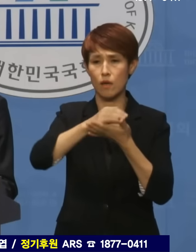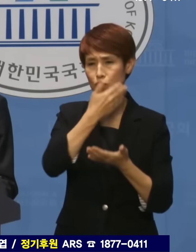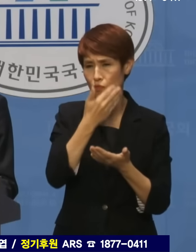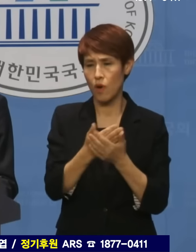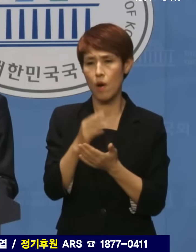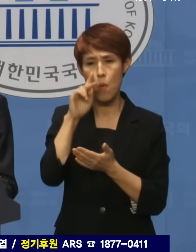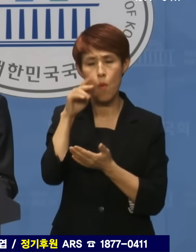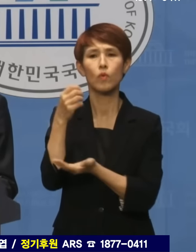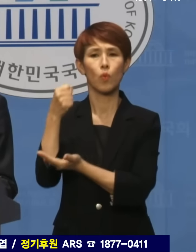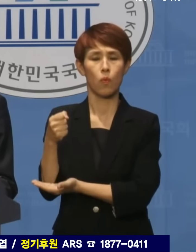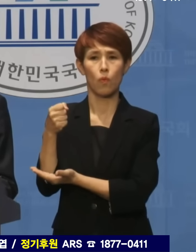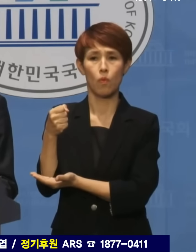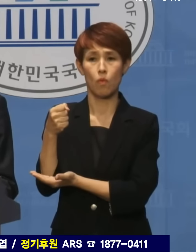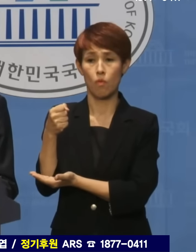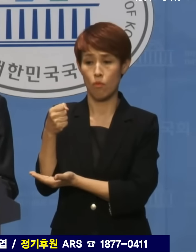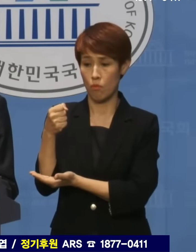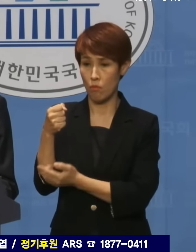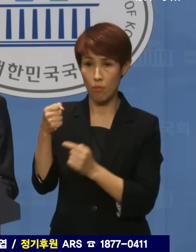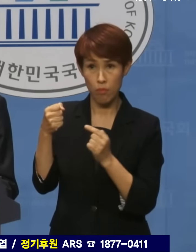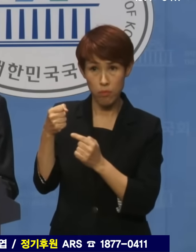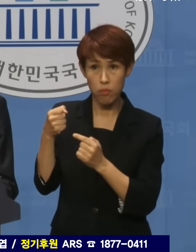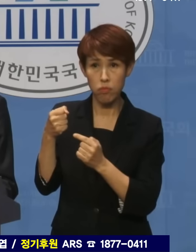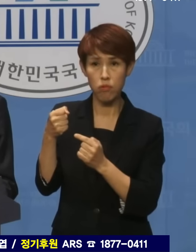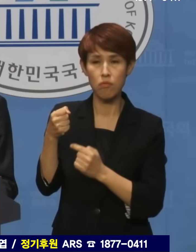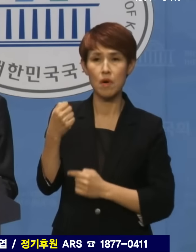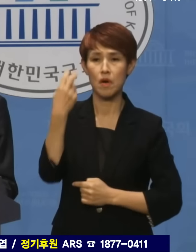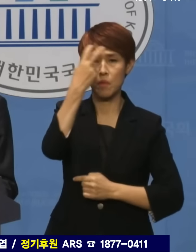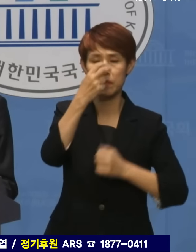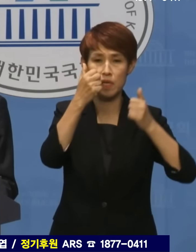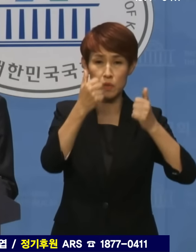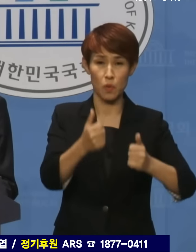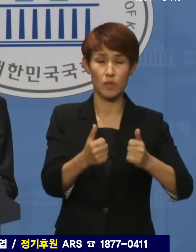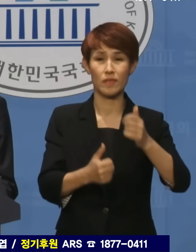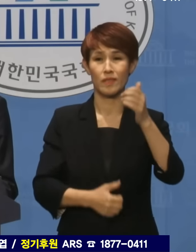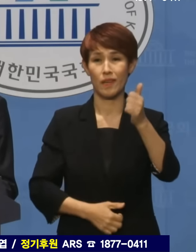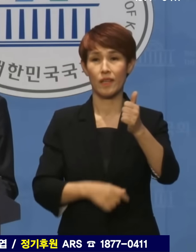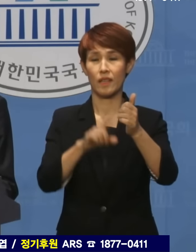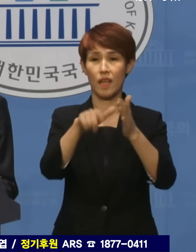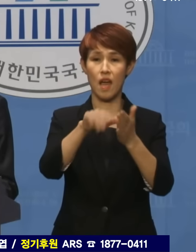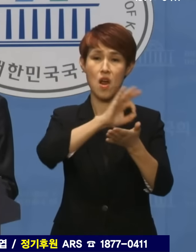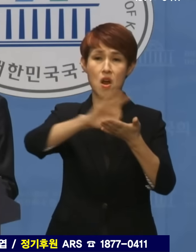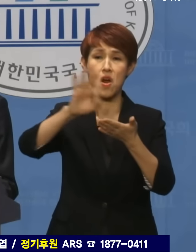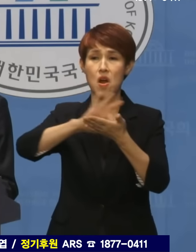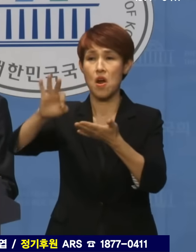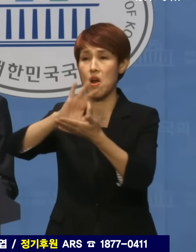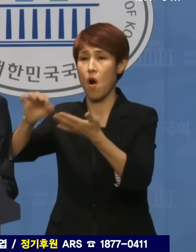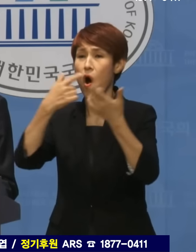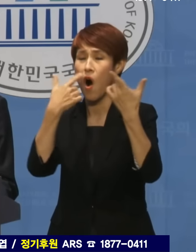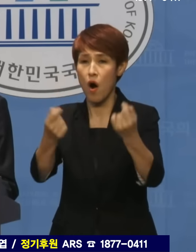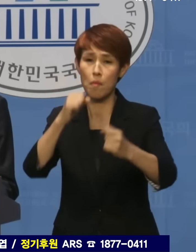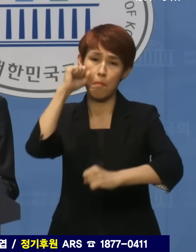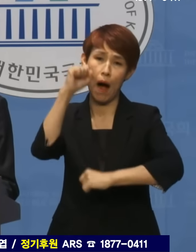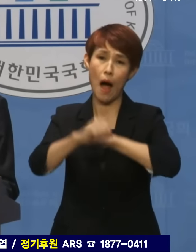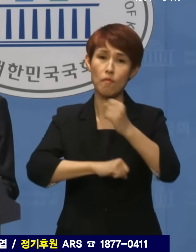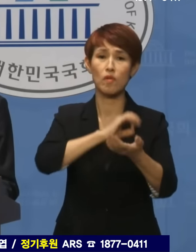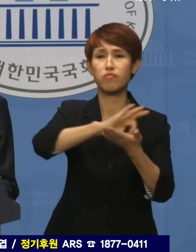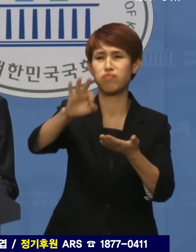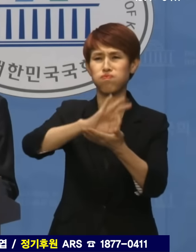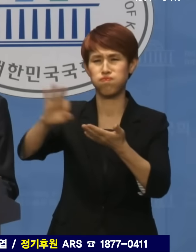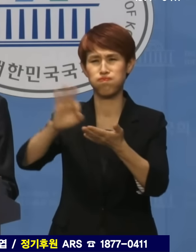있니다 이러한 예산을 과거 검찰총장 때 할비를 썼던 것처럼 마구자비로